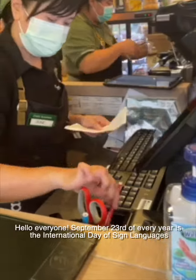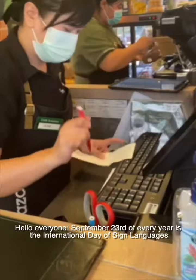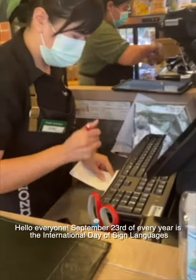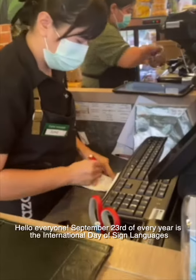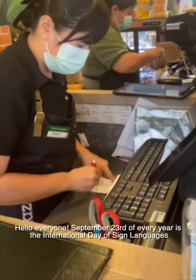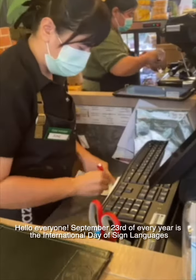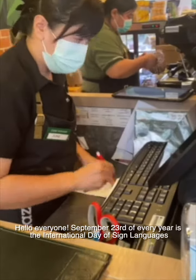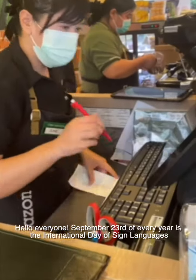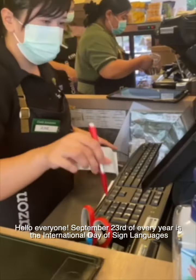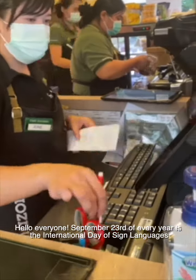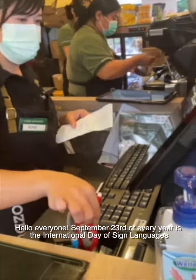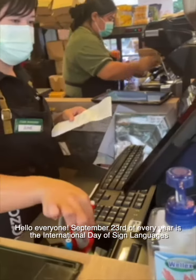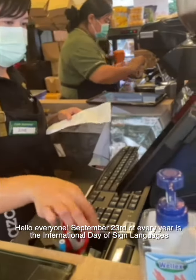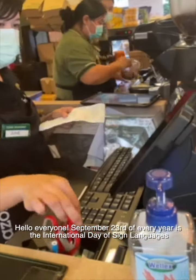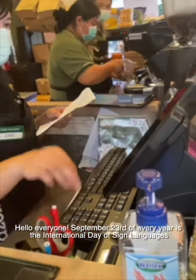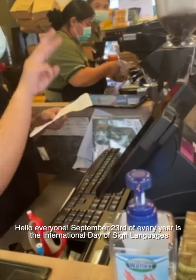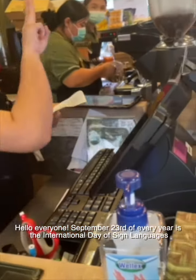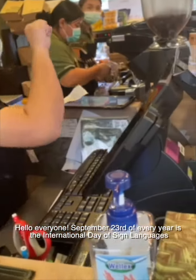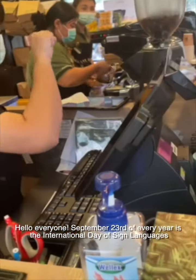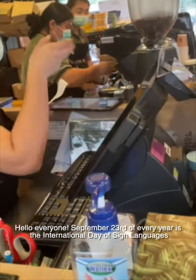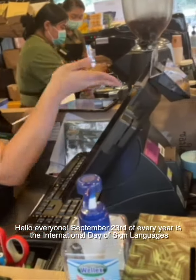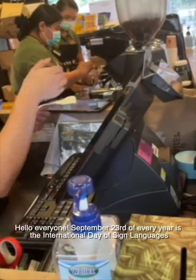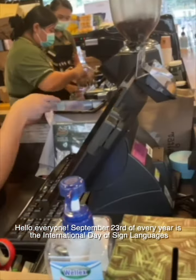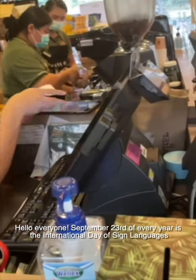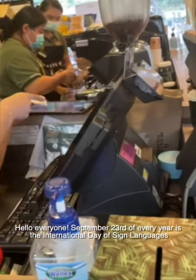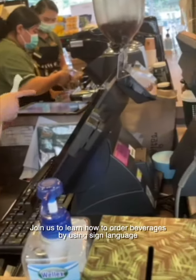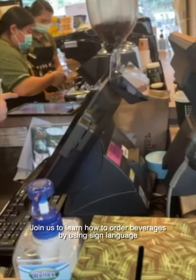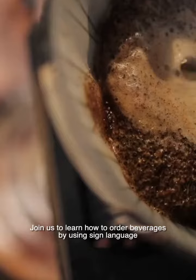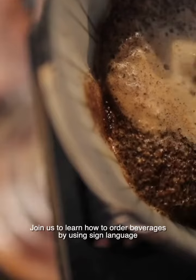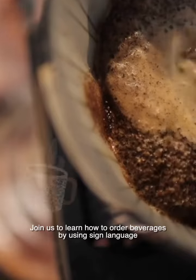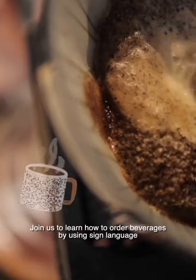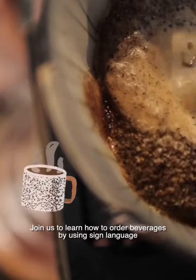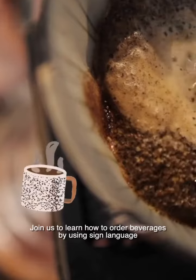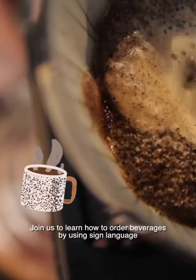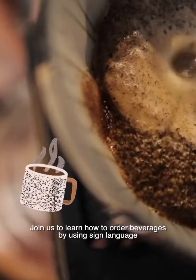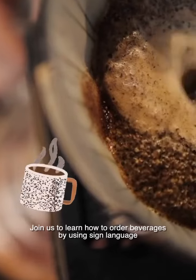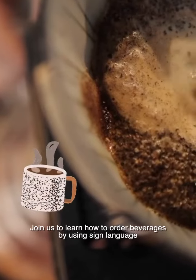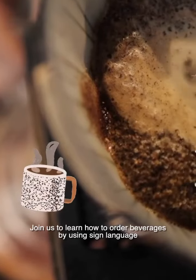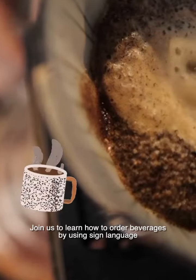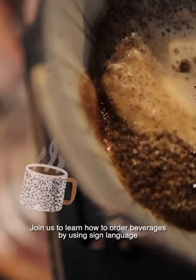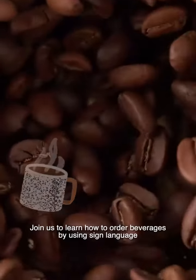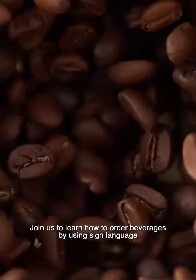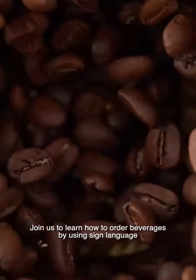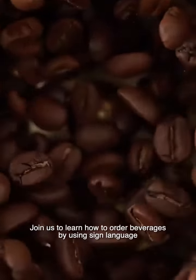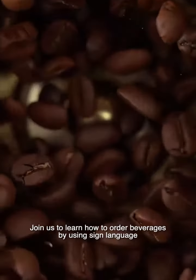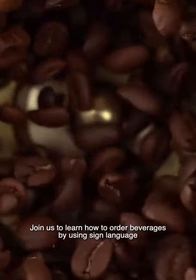สวัสดีค่ะทุกคนวันที่13กันยายนของทุกปีเป็นวันภาษามือโลกปีนี้พวกเราขอพาทุกคนไปร้านกาแฟและสั่งเครื่องดื่มด้วยภาษามือ